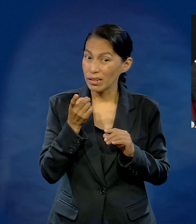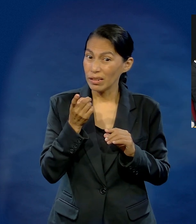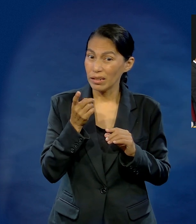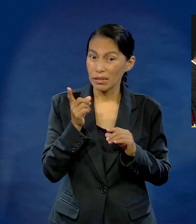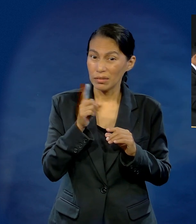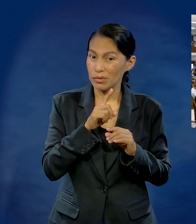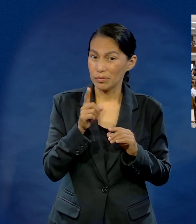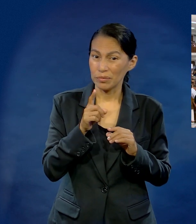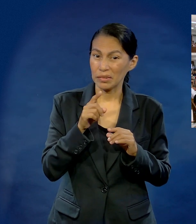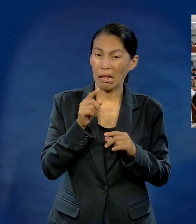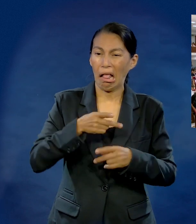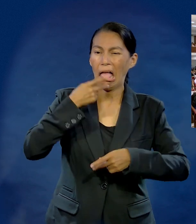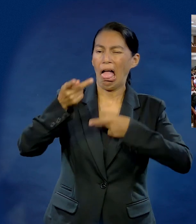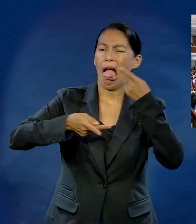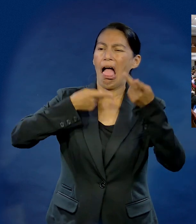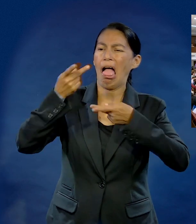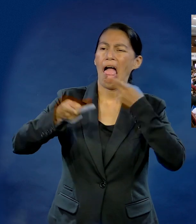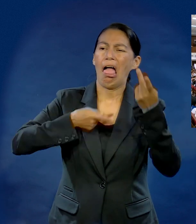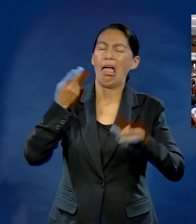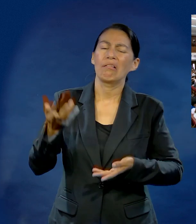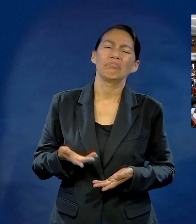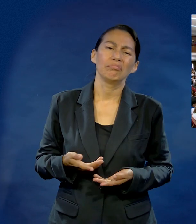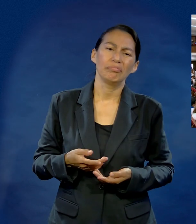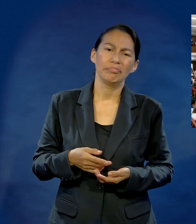este hombre tenía una actitud